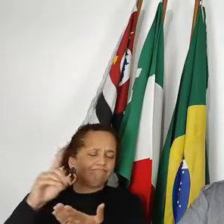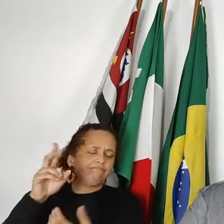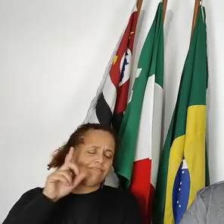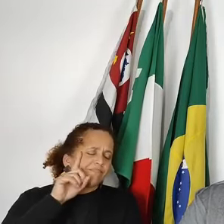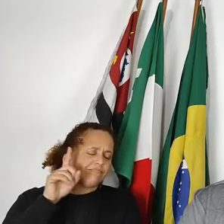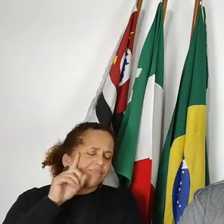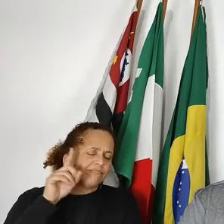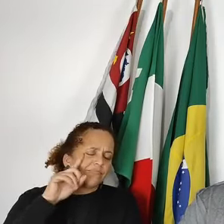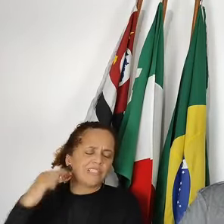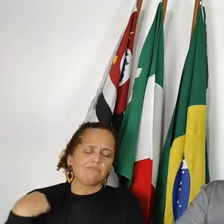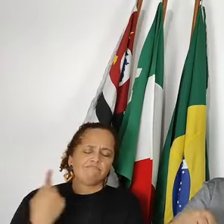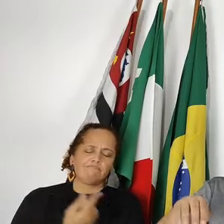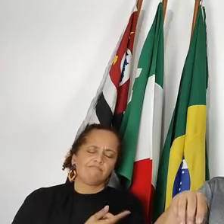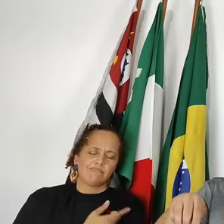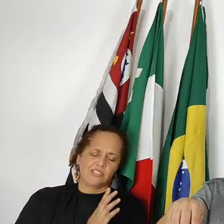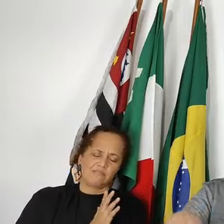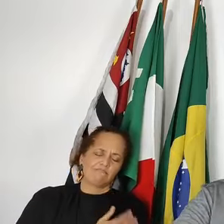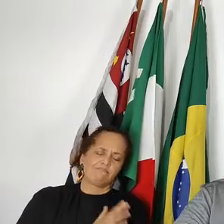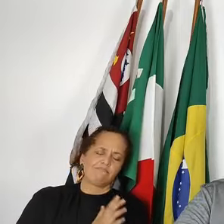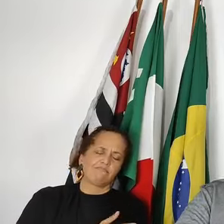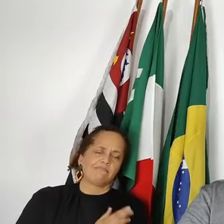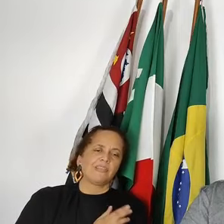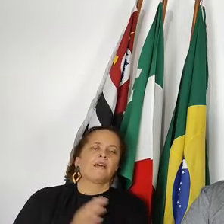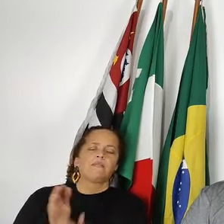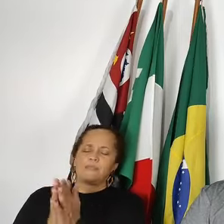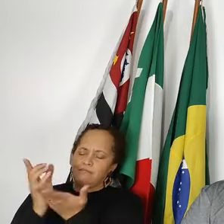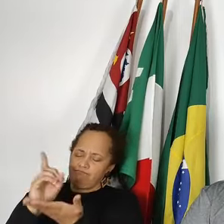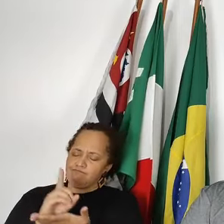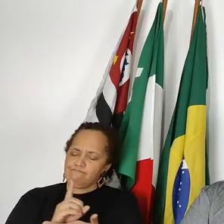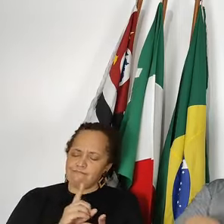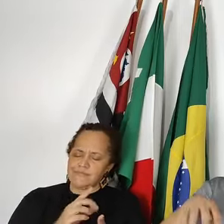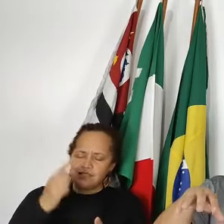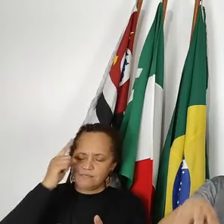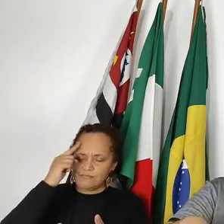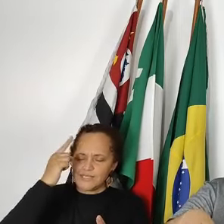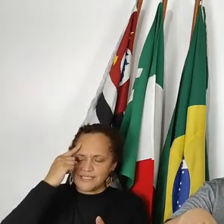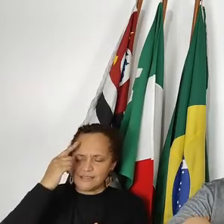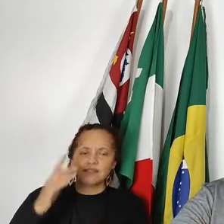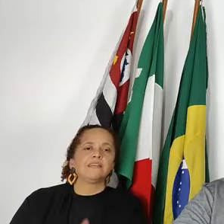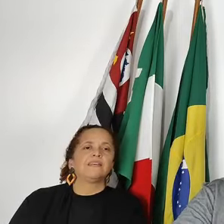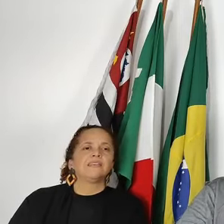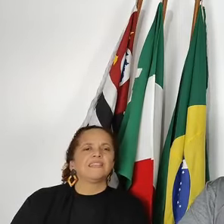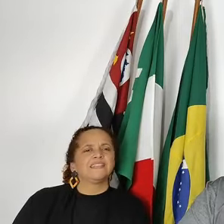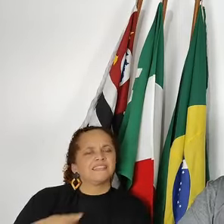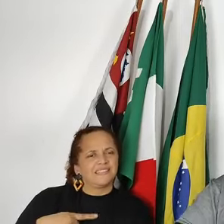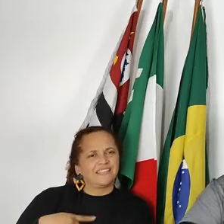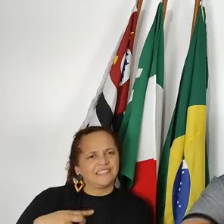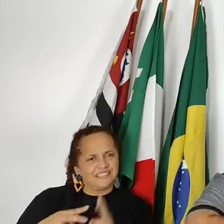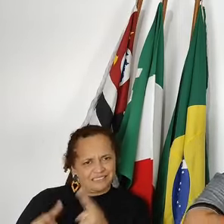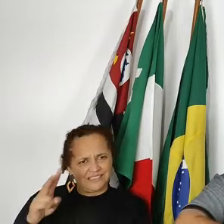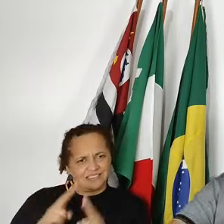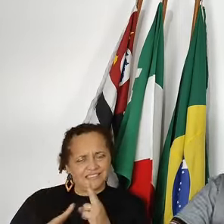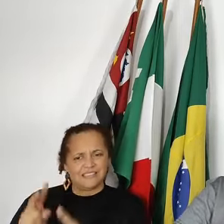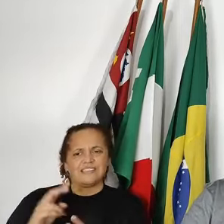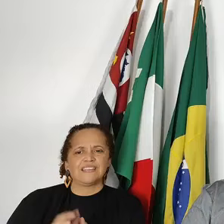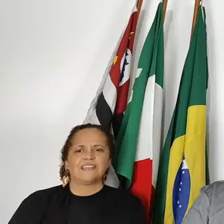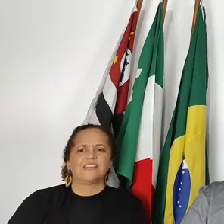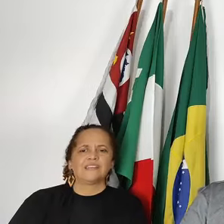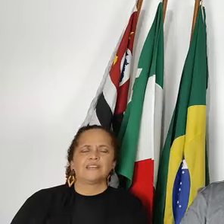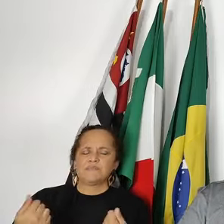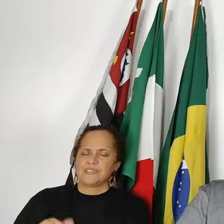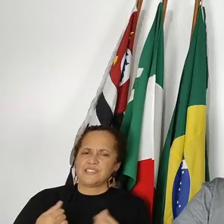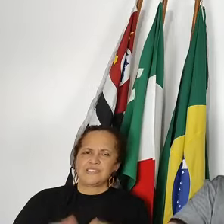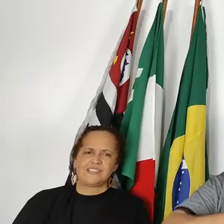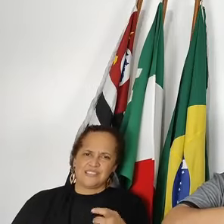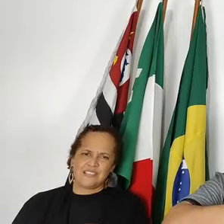dias dentro do nosso coração, dentro do nosso pensamento, nos alimentar disso. Vamos eliminar das